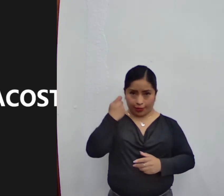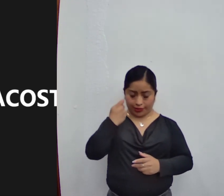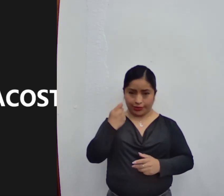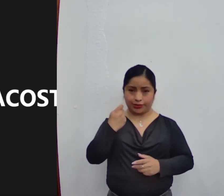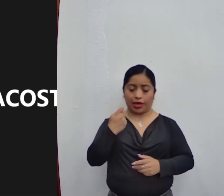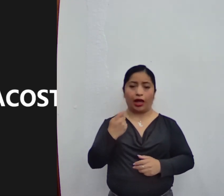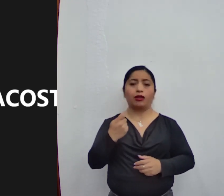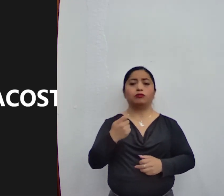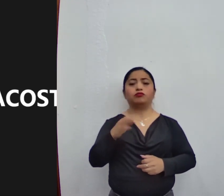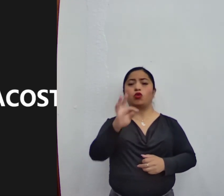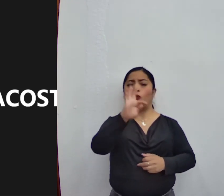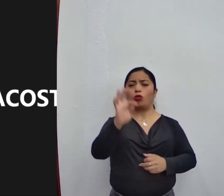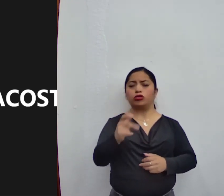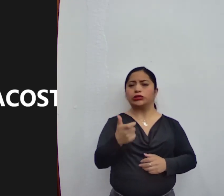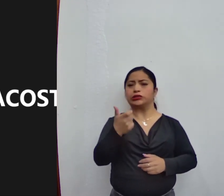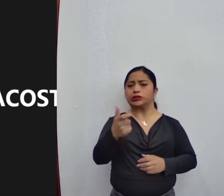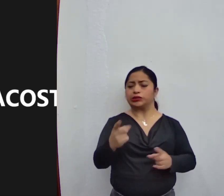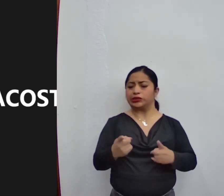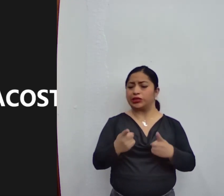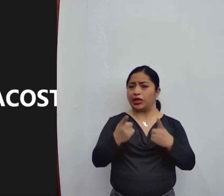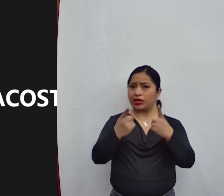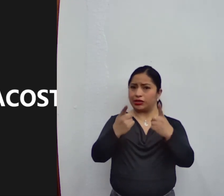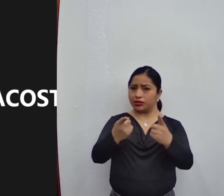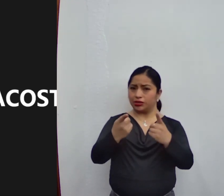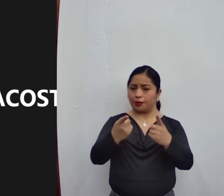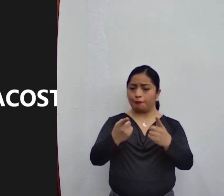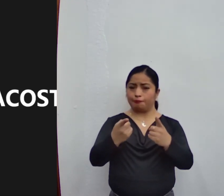con discapacidad